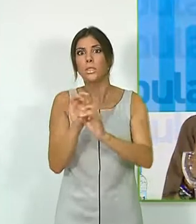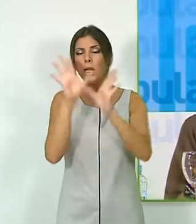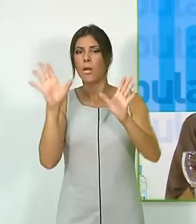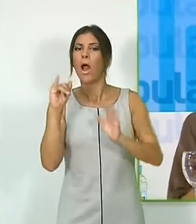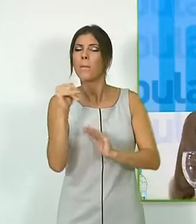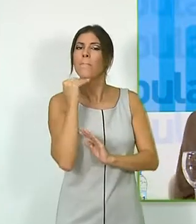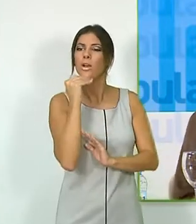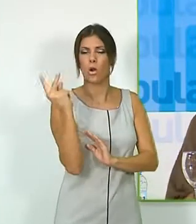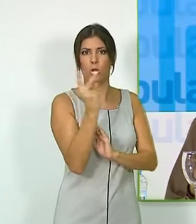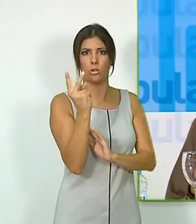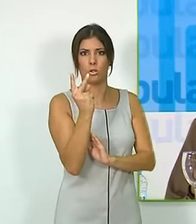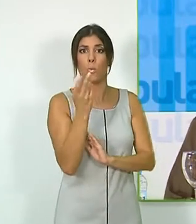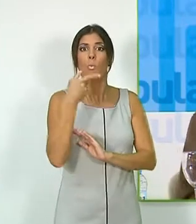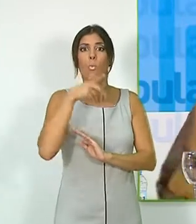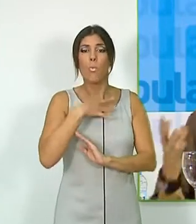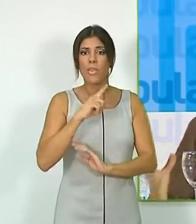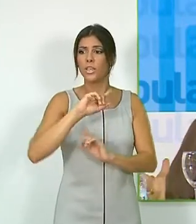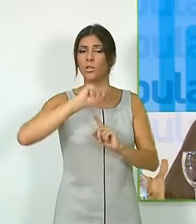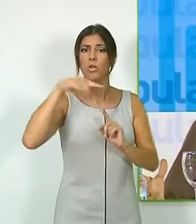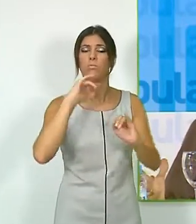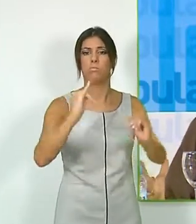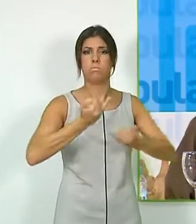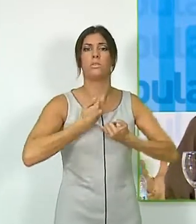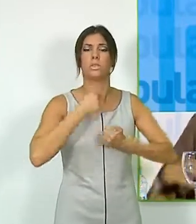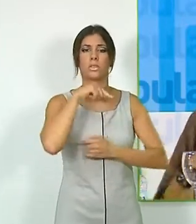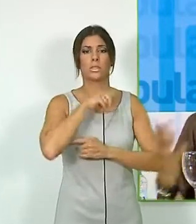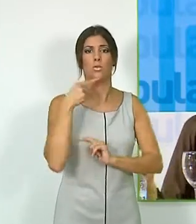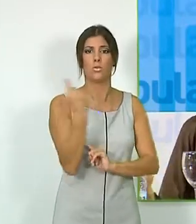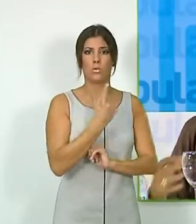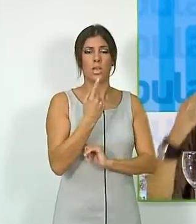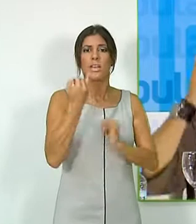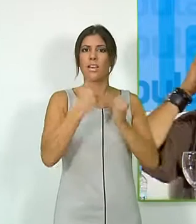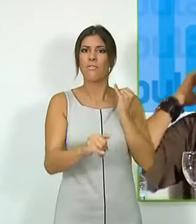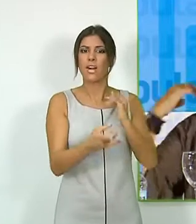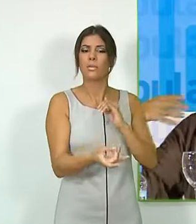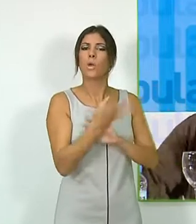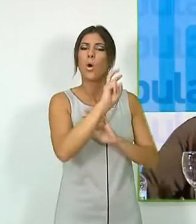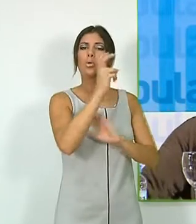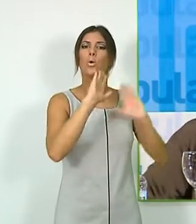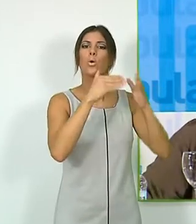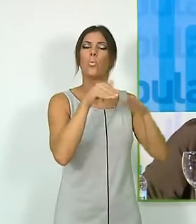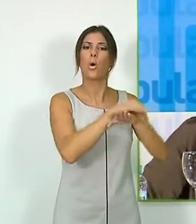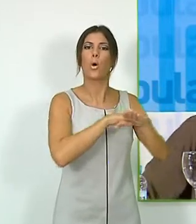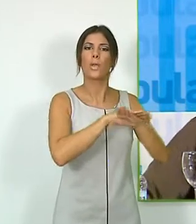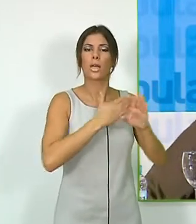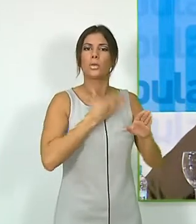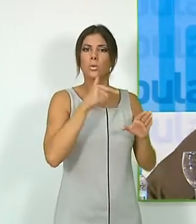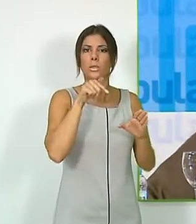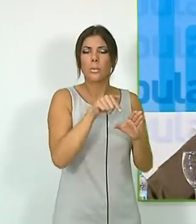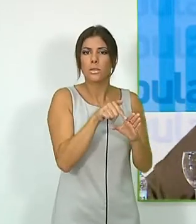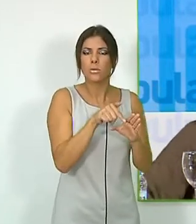pues corremos el riesgo de quedarnos solos y al final que salgan equipos de gobierno en